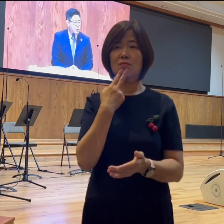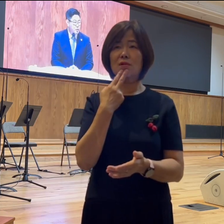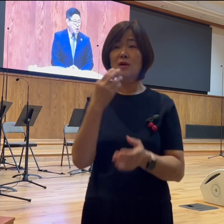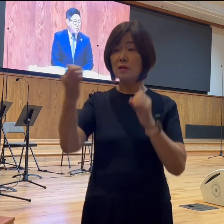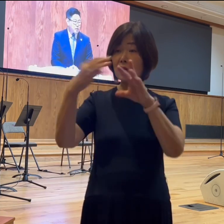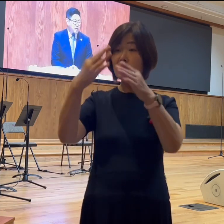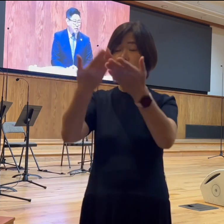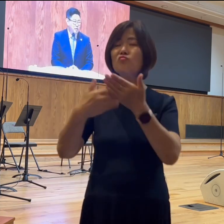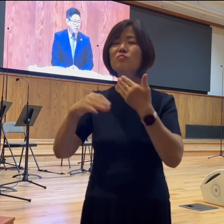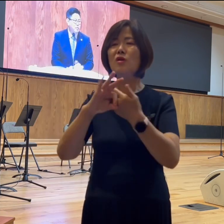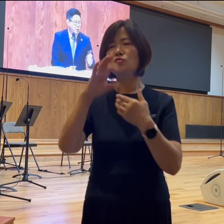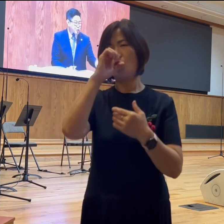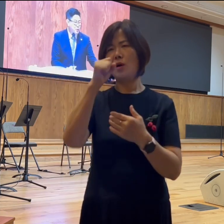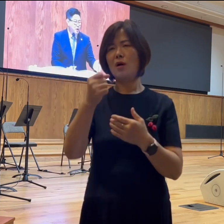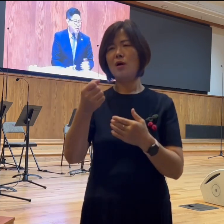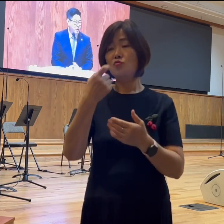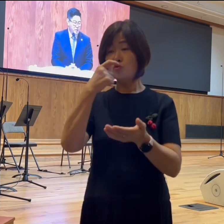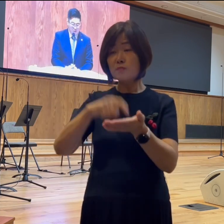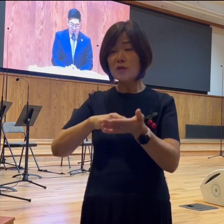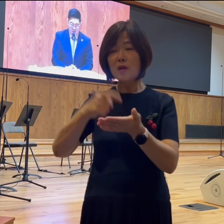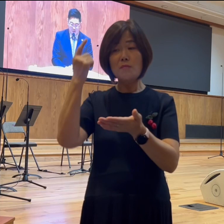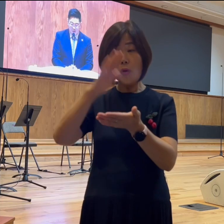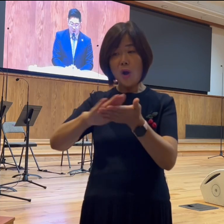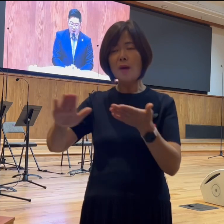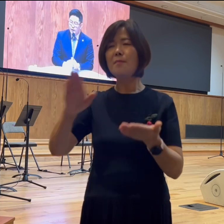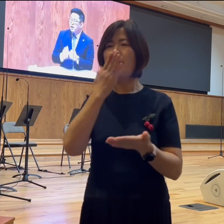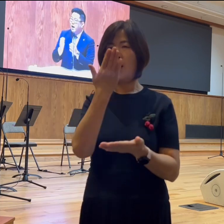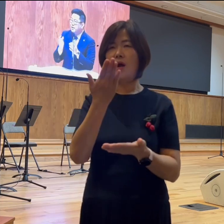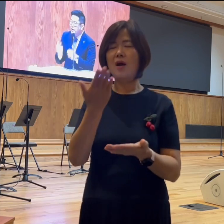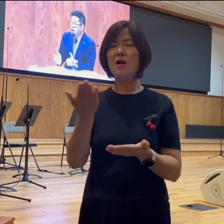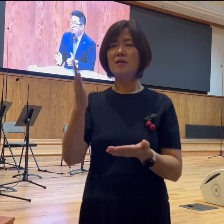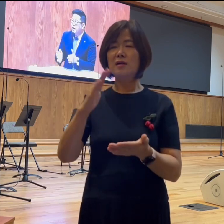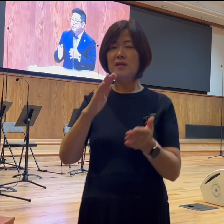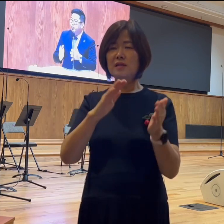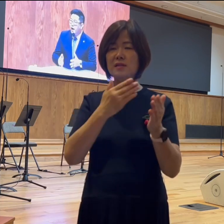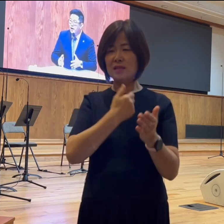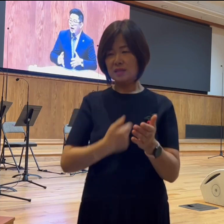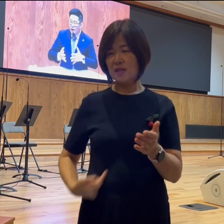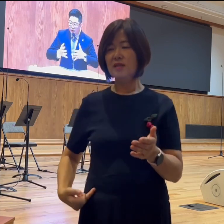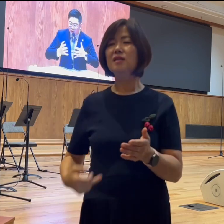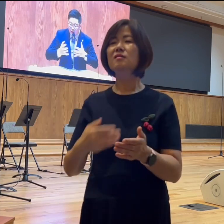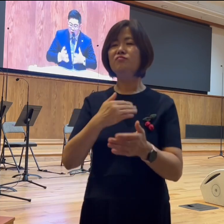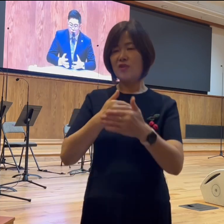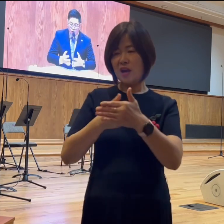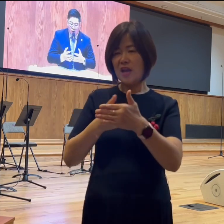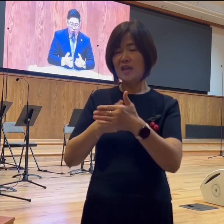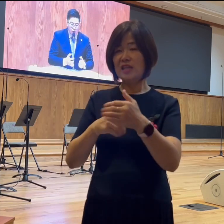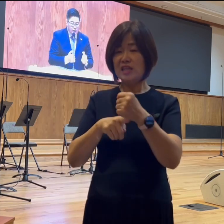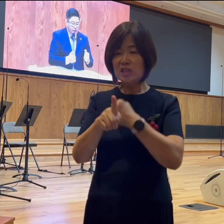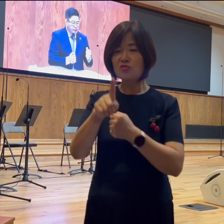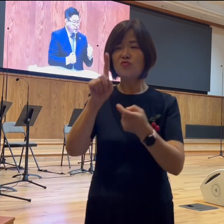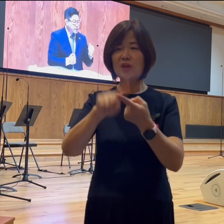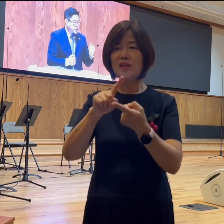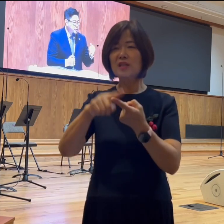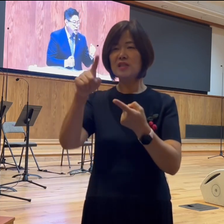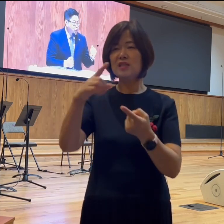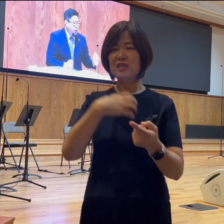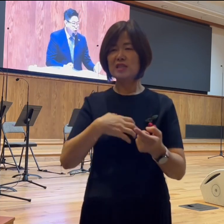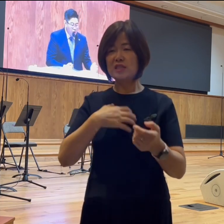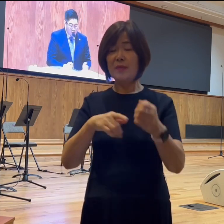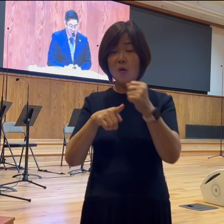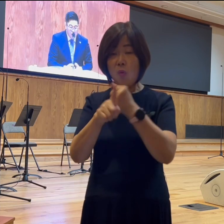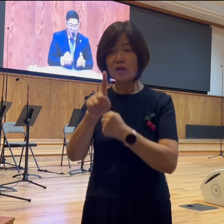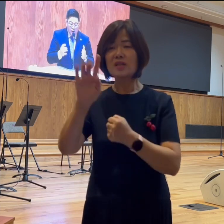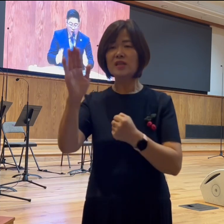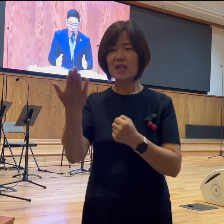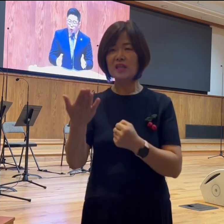해주시면 되는 거예요. 그럼 아주 쉽게 해결되겠죠. 즉 제자들이 불안해하는 이유가 되는 그 근심의 원인이